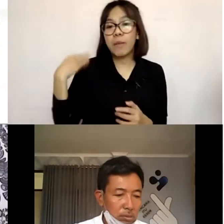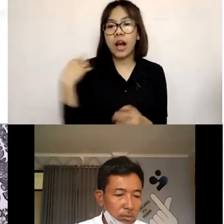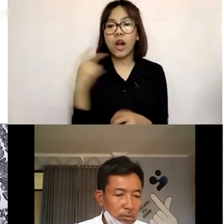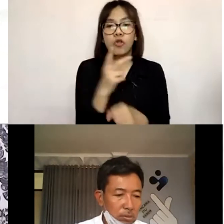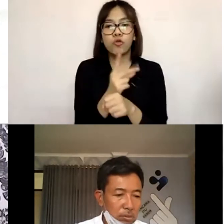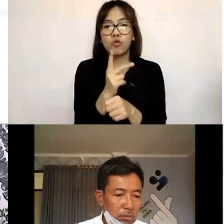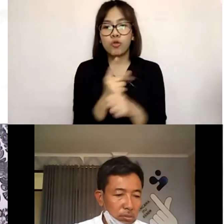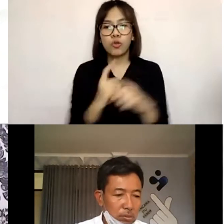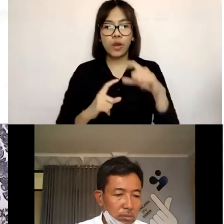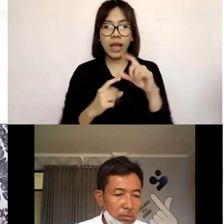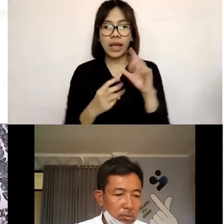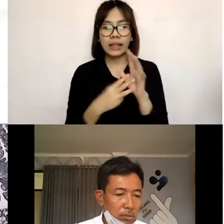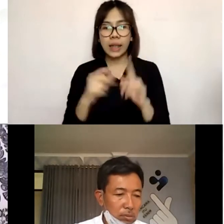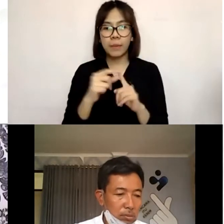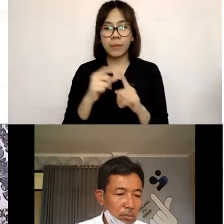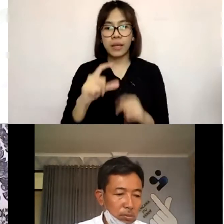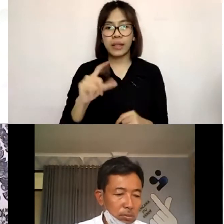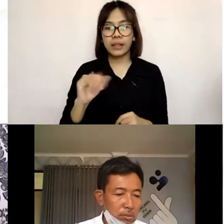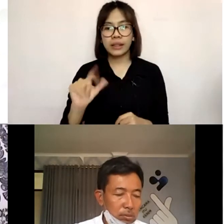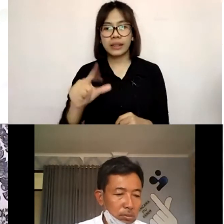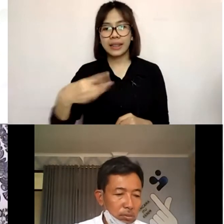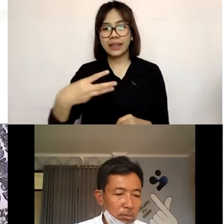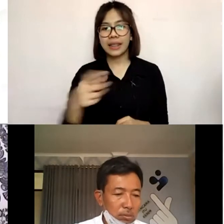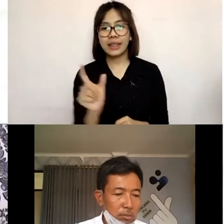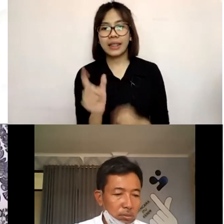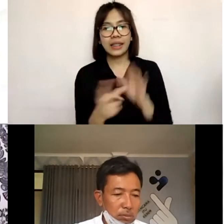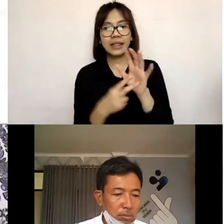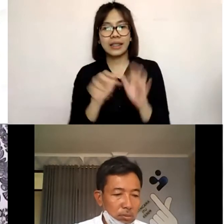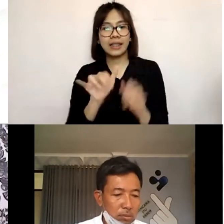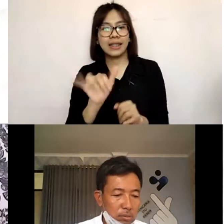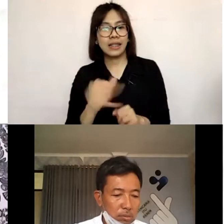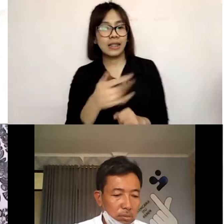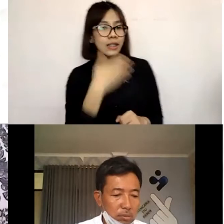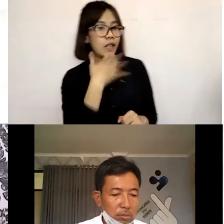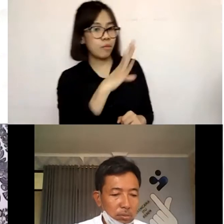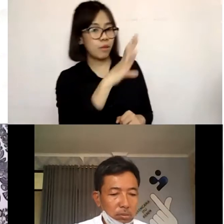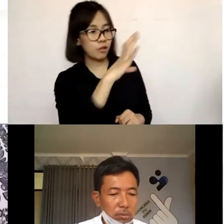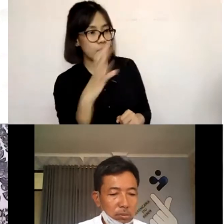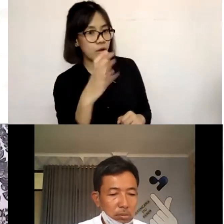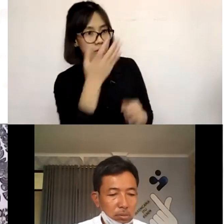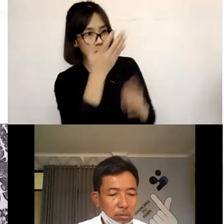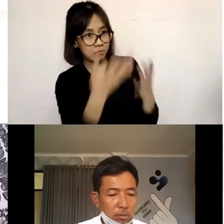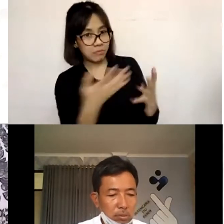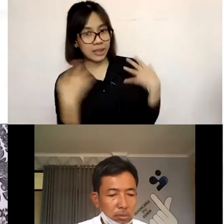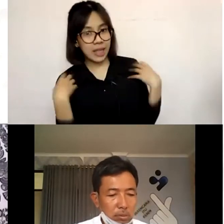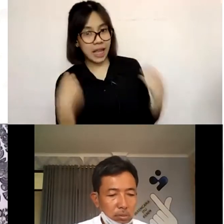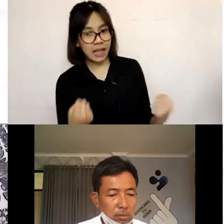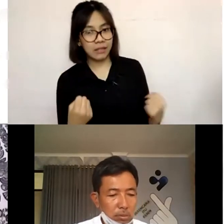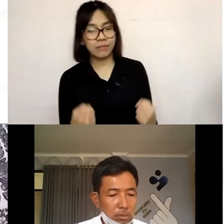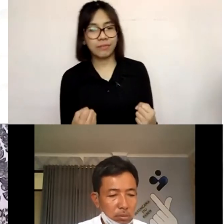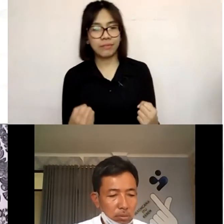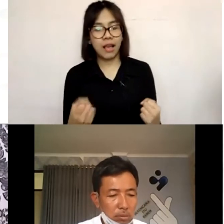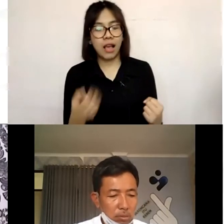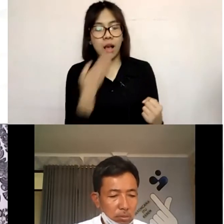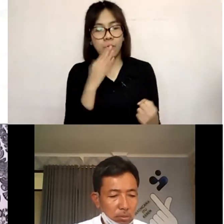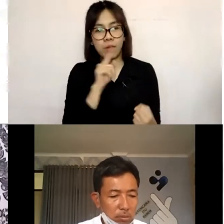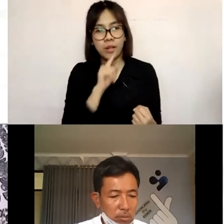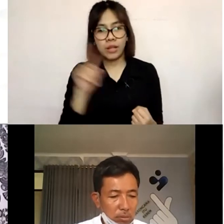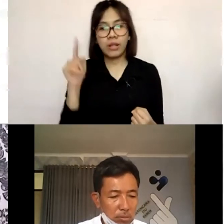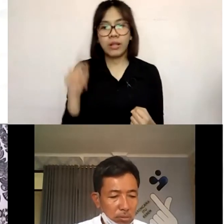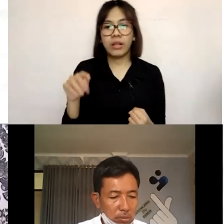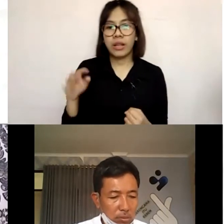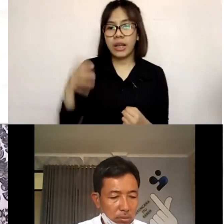Bandung, Provinsi Jawa Barat. Selamat sore, Bu Fitri. Selamat sore, Mas Bayu. Apa kabar? Baik, alhamdulillah. Bu